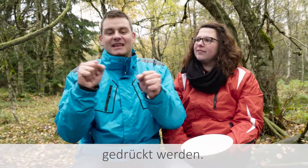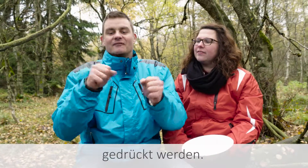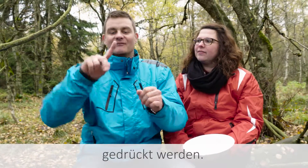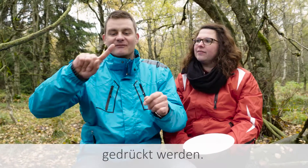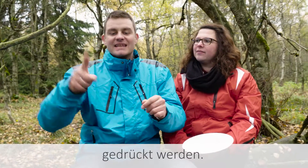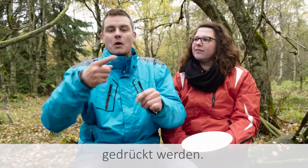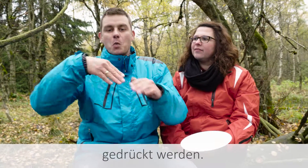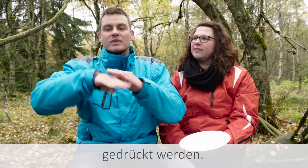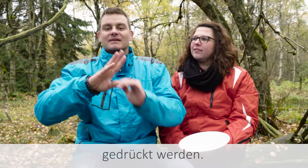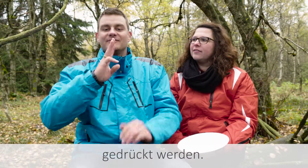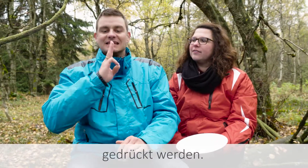werden.